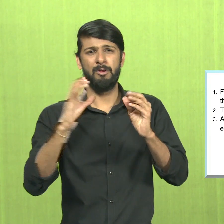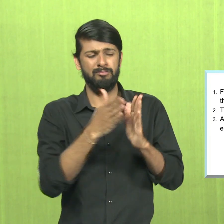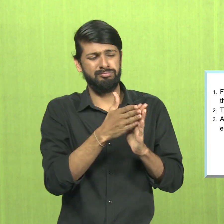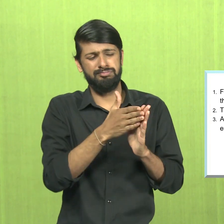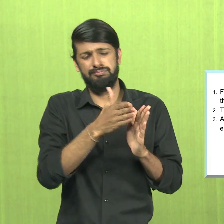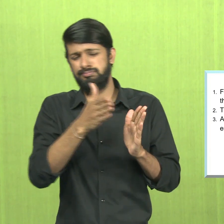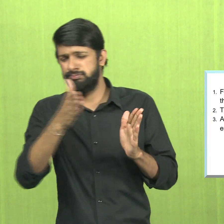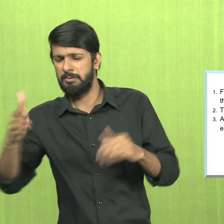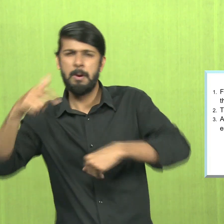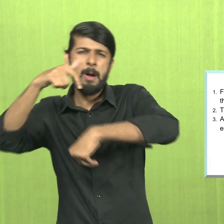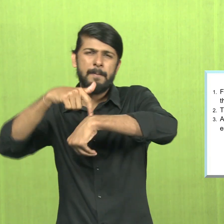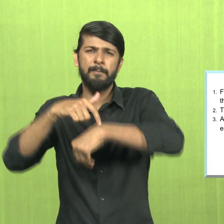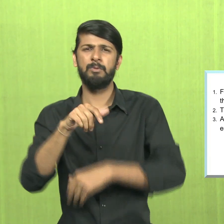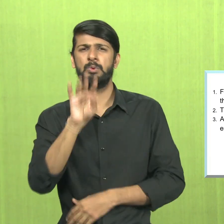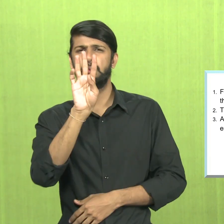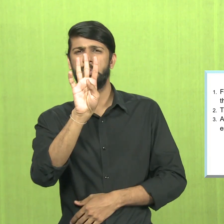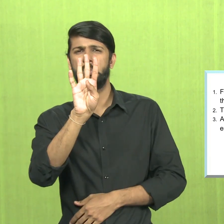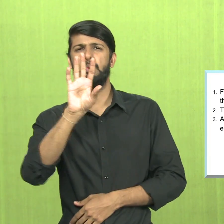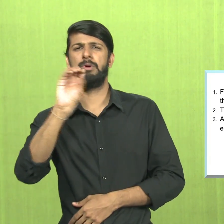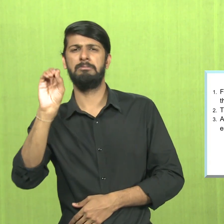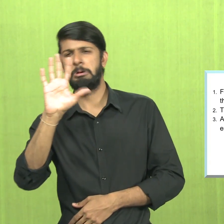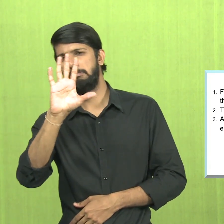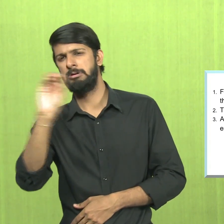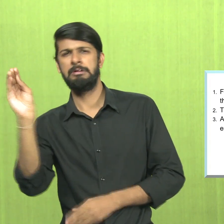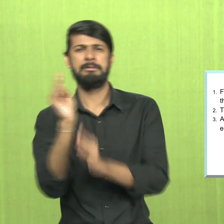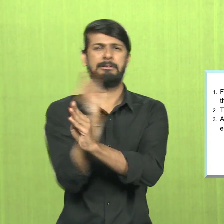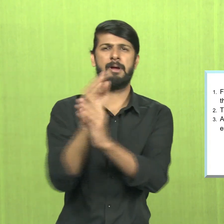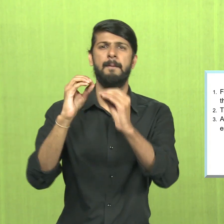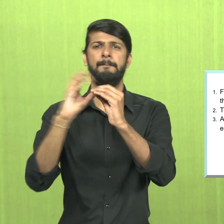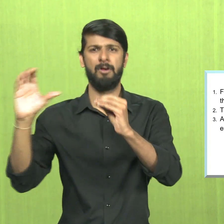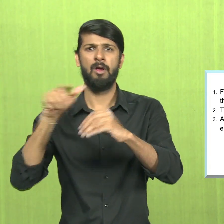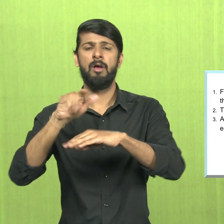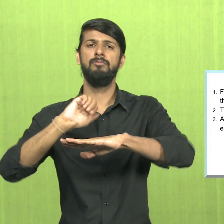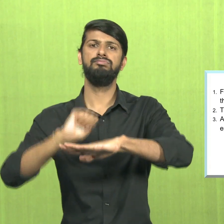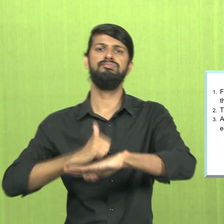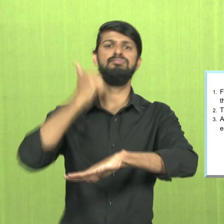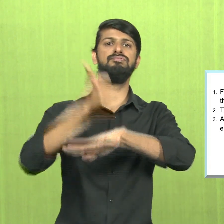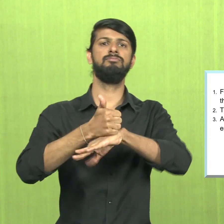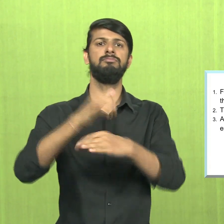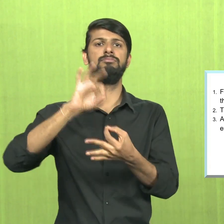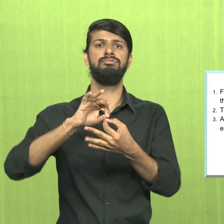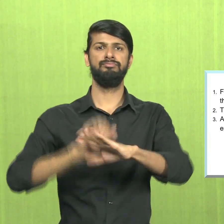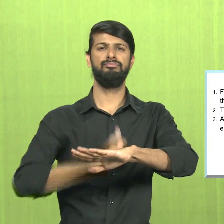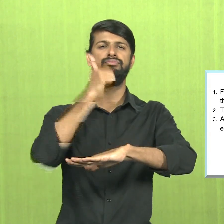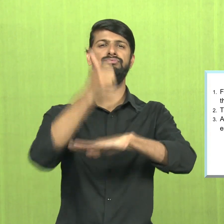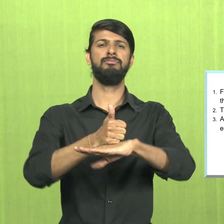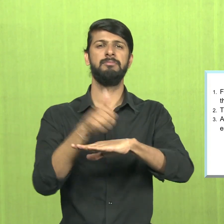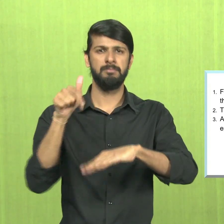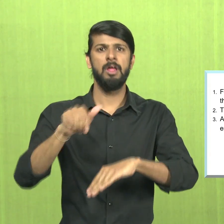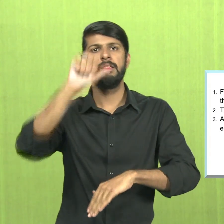शिफ्ंिटग TV को बिल्कुल वे 2500 बीसी के अंदर से टाइम व्हेन बुद्धिस्म वास इस्टैबलिश्ड